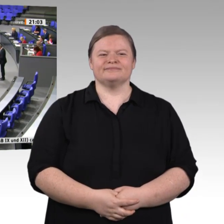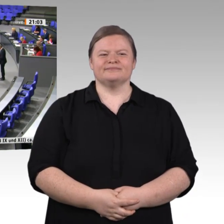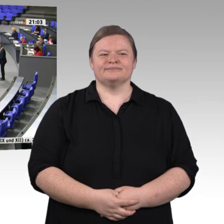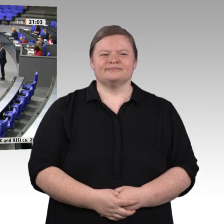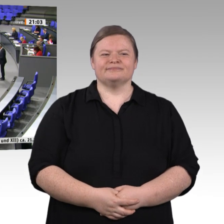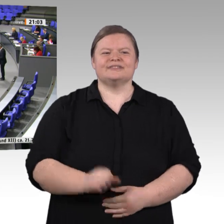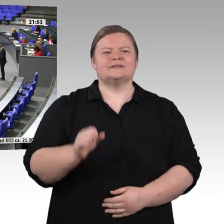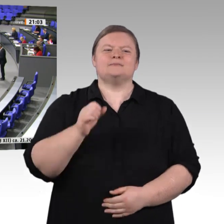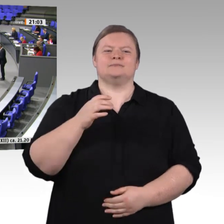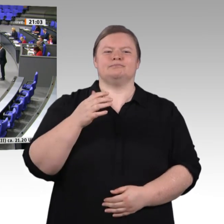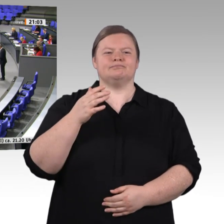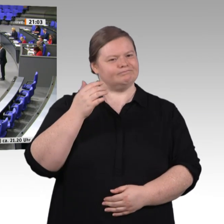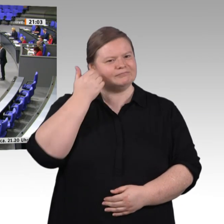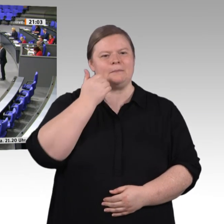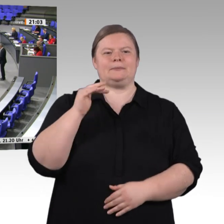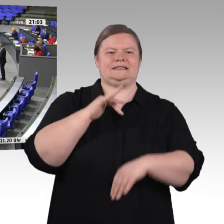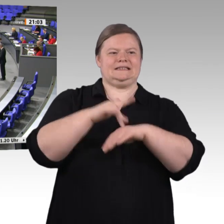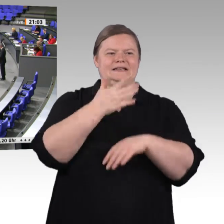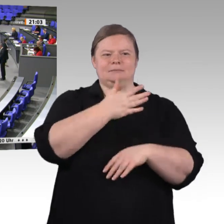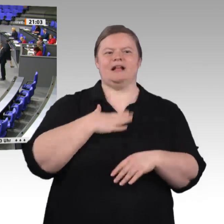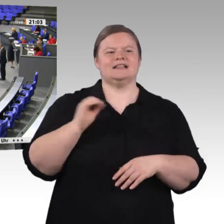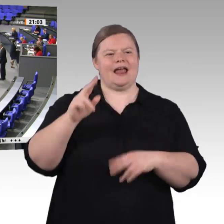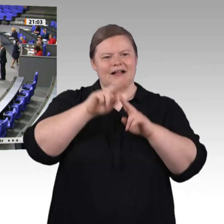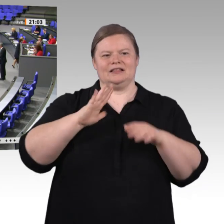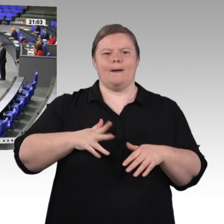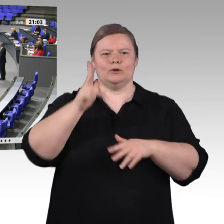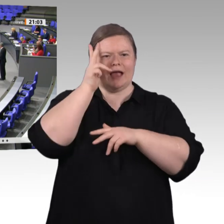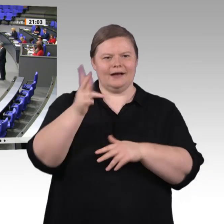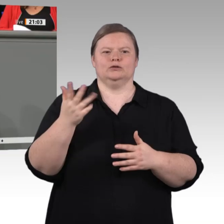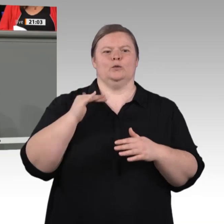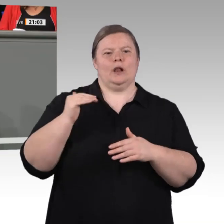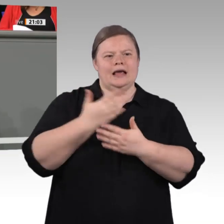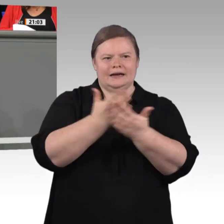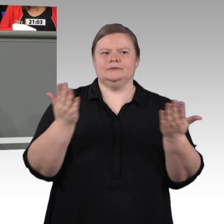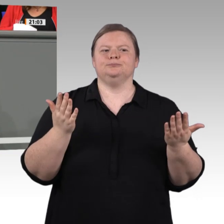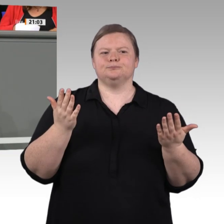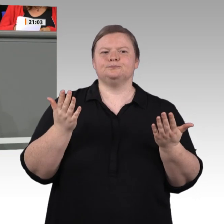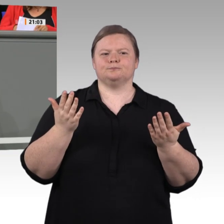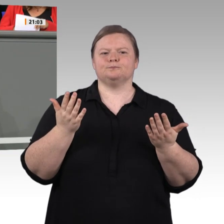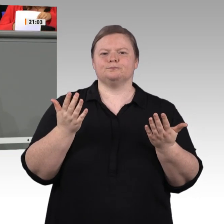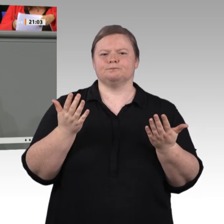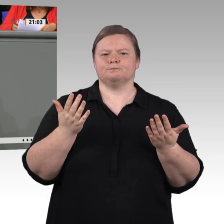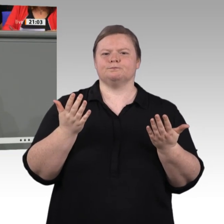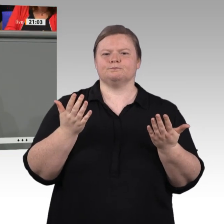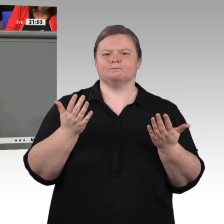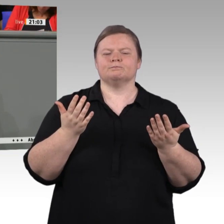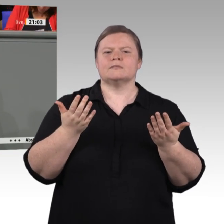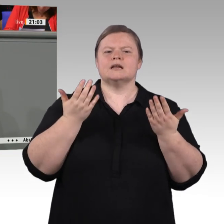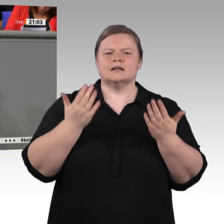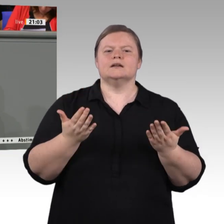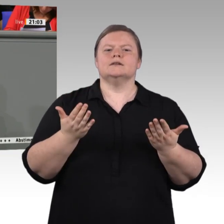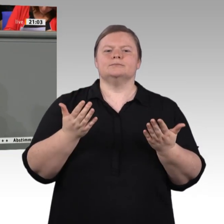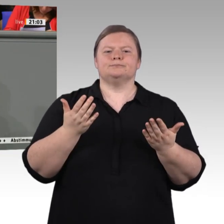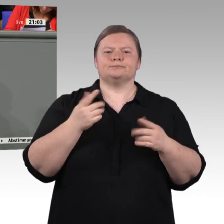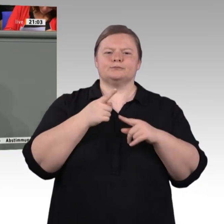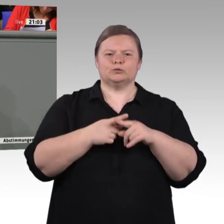heute ein Änderungsgesetz zum SGB, zum Sozialbuch 12 und 9. Das hat Konsequenzen